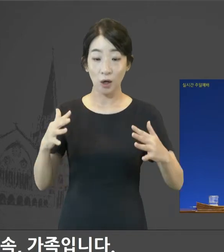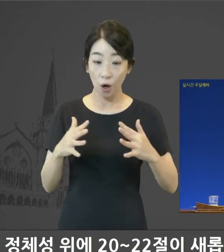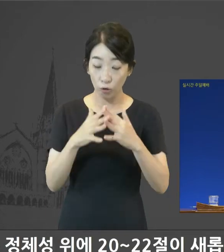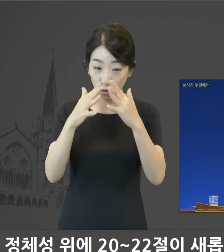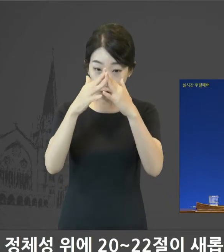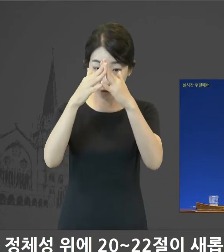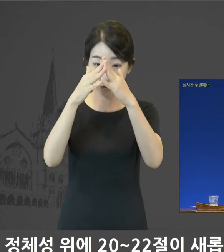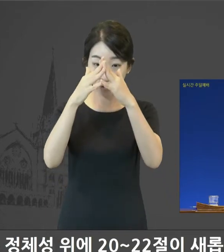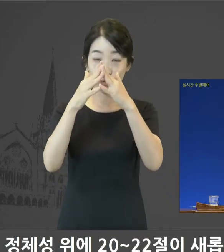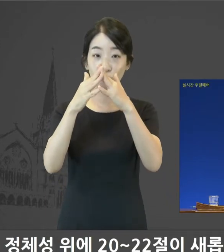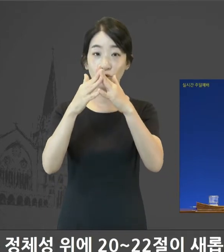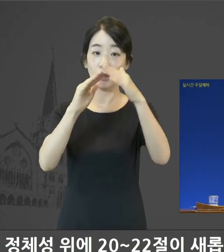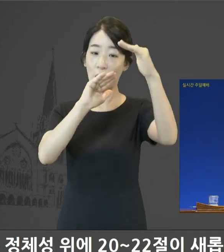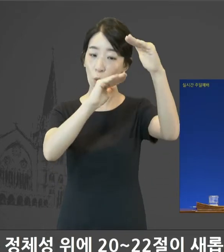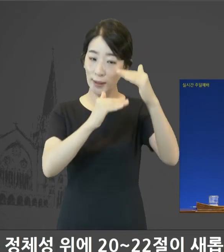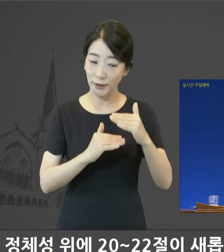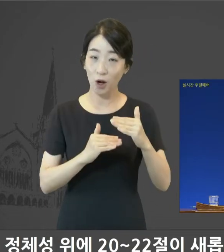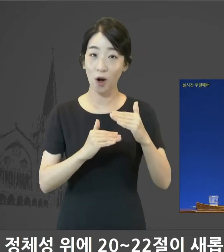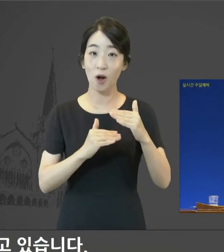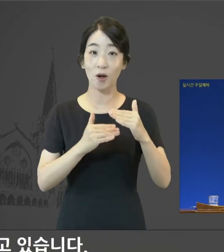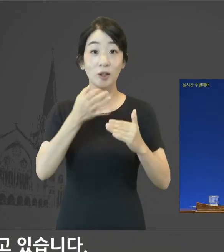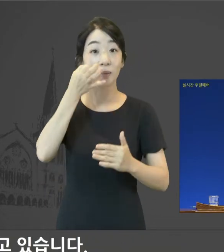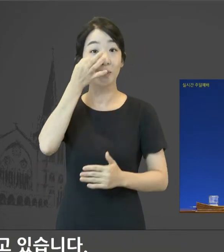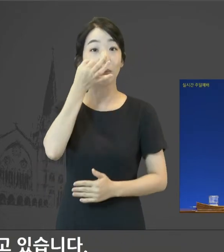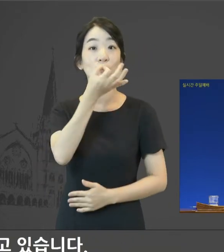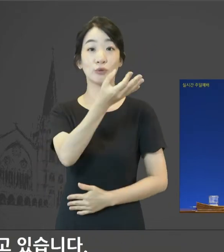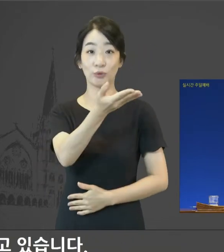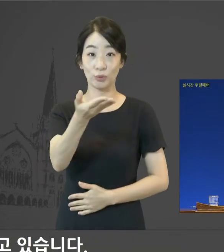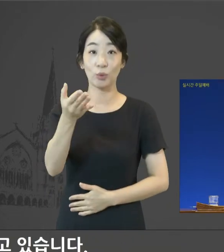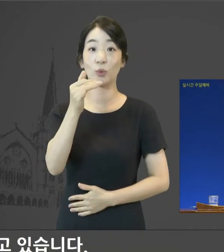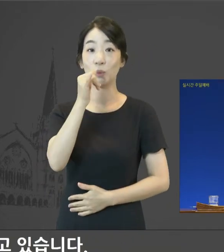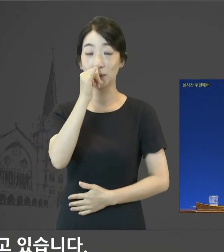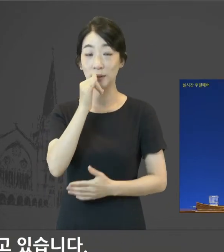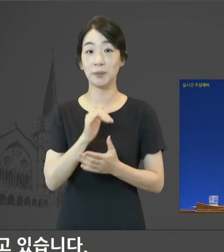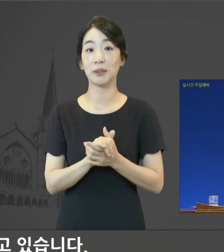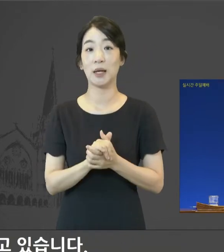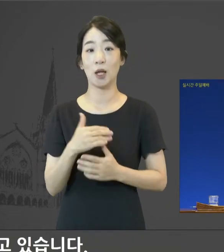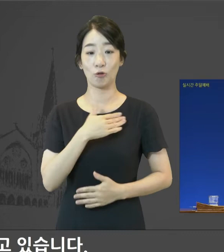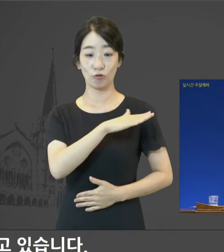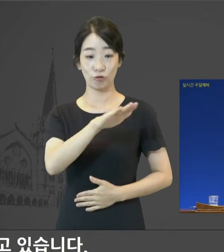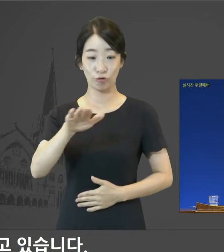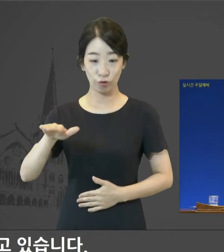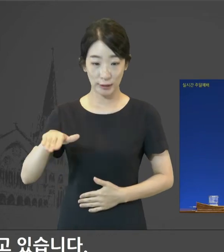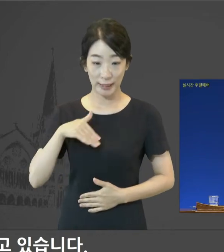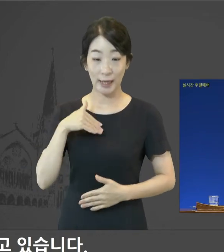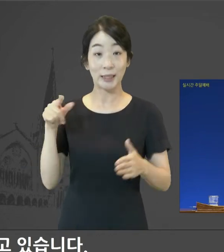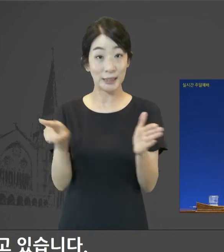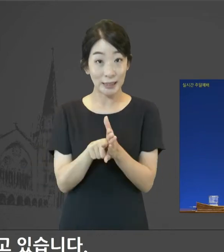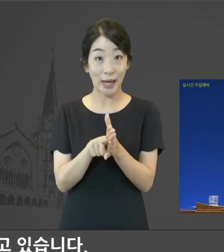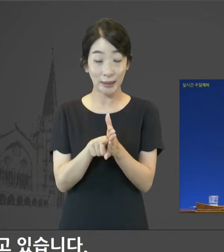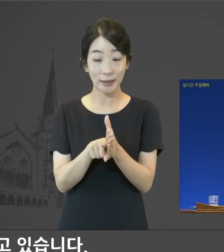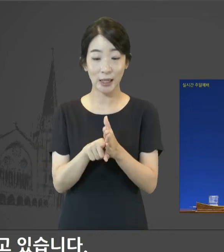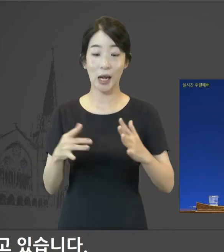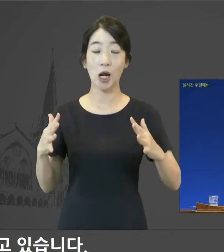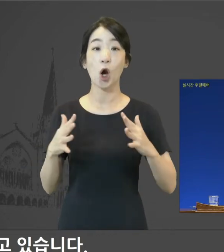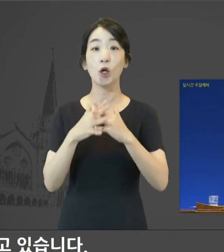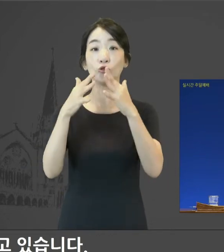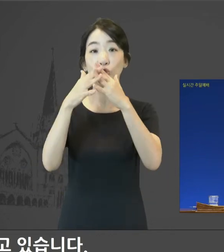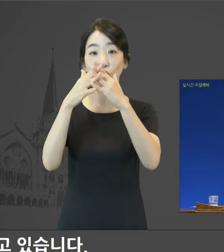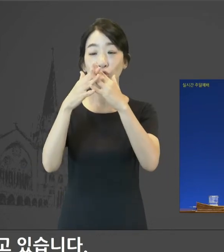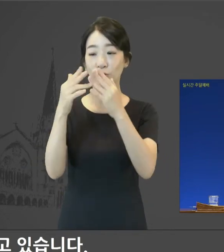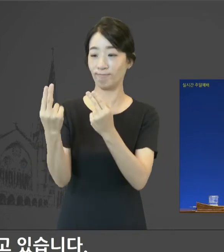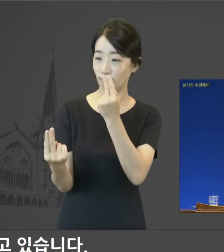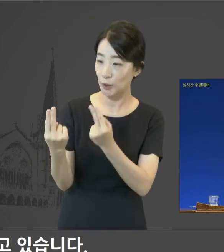과정을 보여주고 있습니다. 그러니까 우리의 신앙을 건축물이 형성되어지고